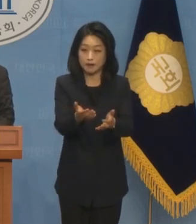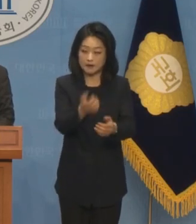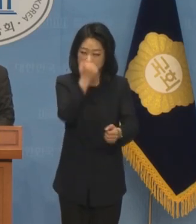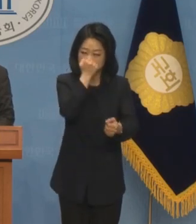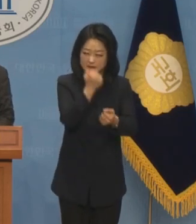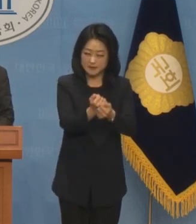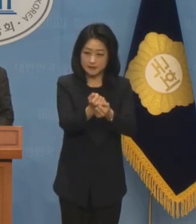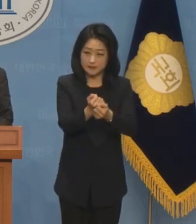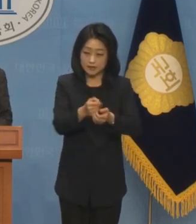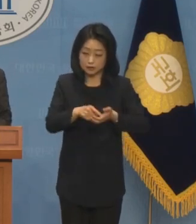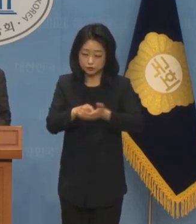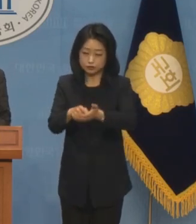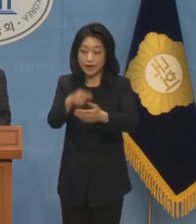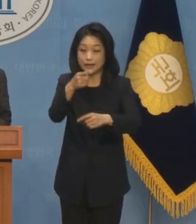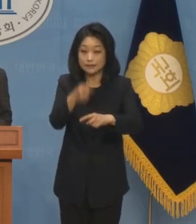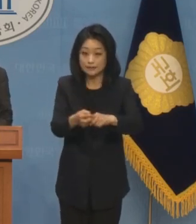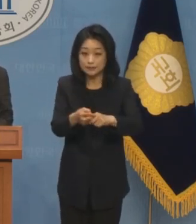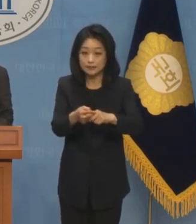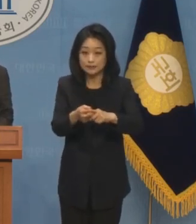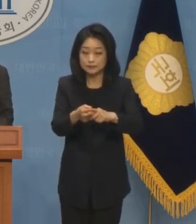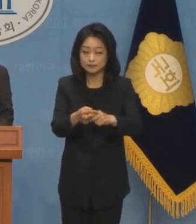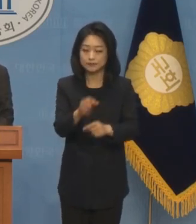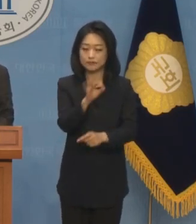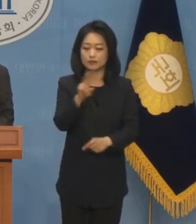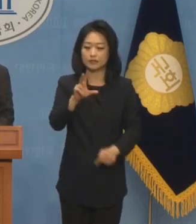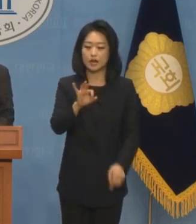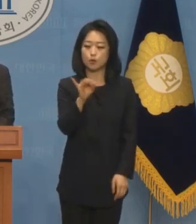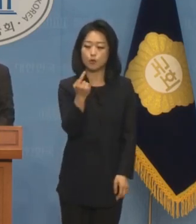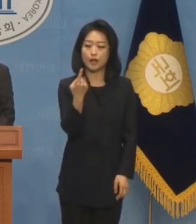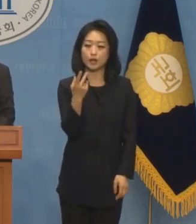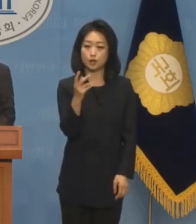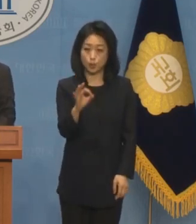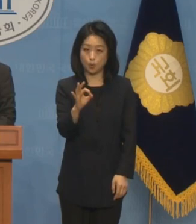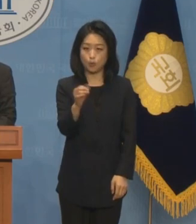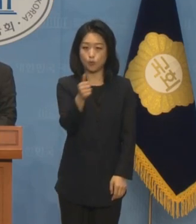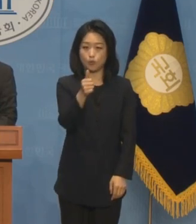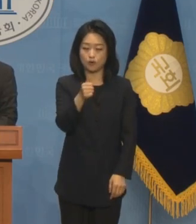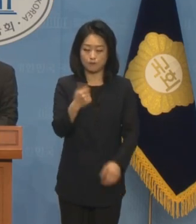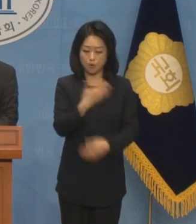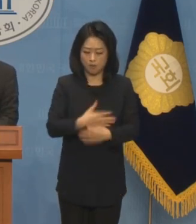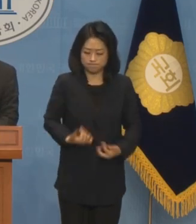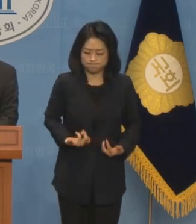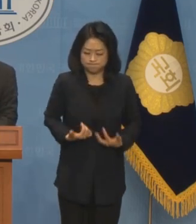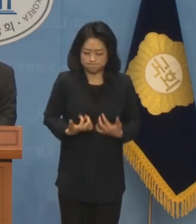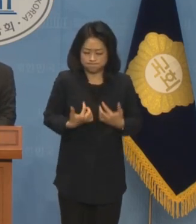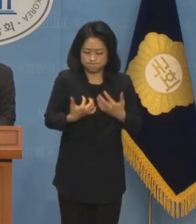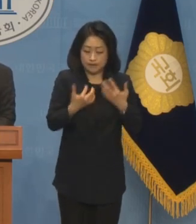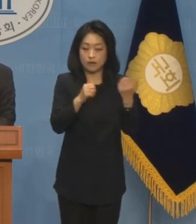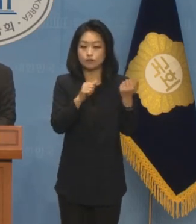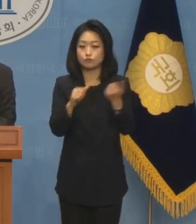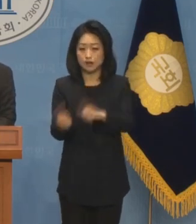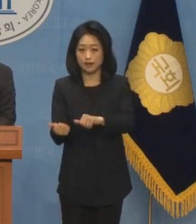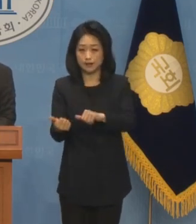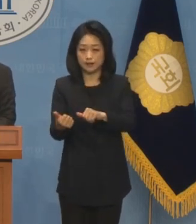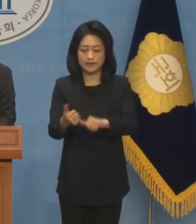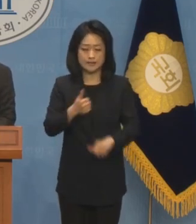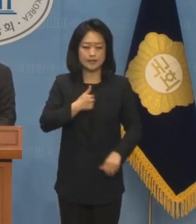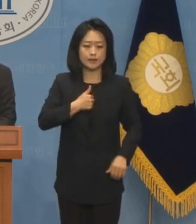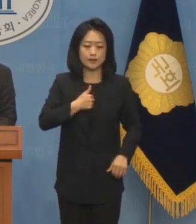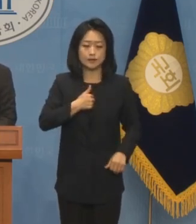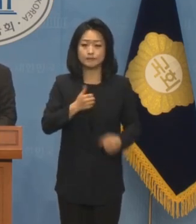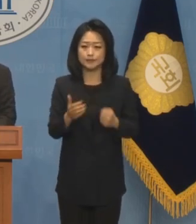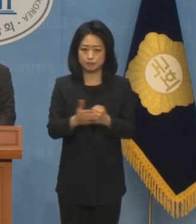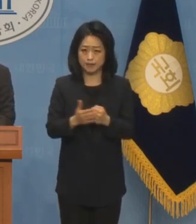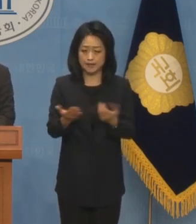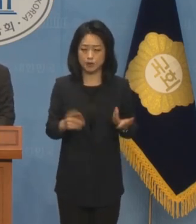양동 열사가 분했습니다 자존심이 허락하지 않는다던 열사의 유선은 노조 활동에